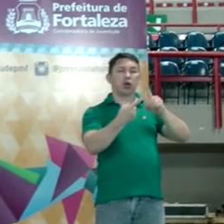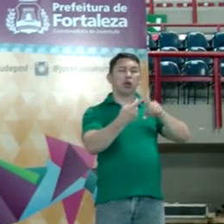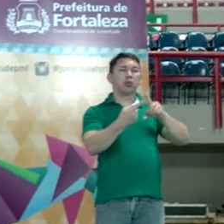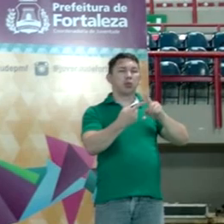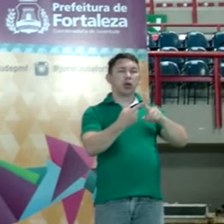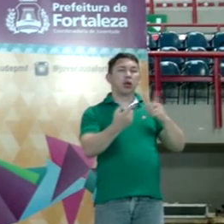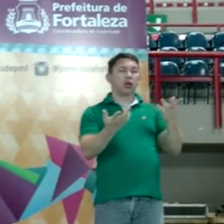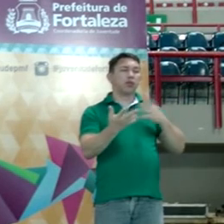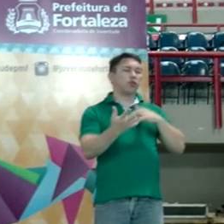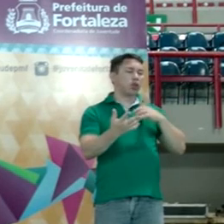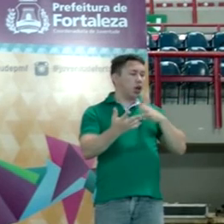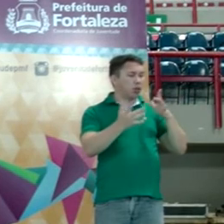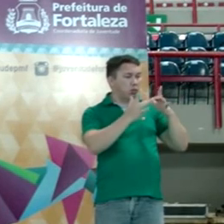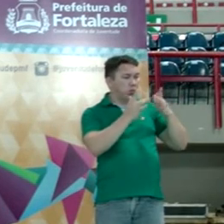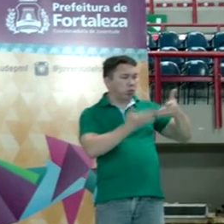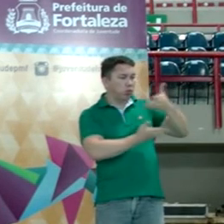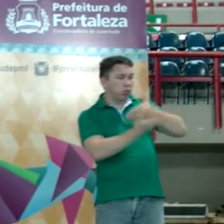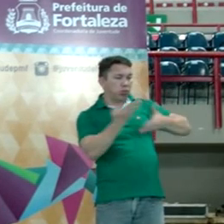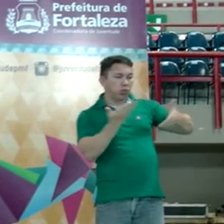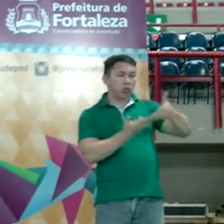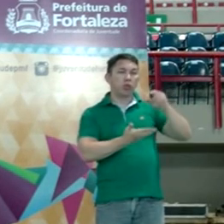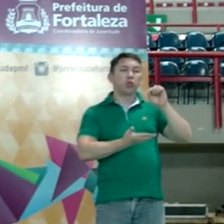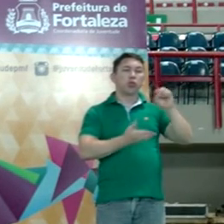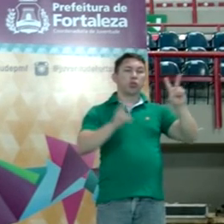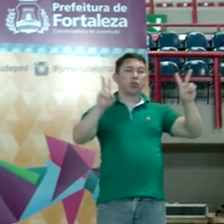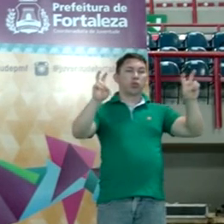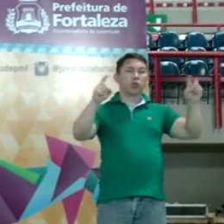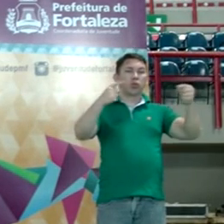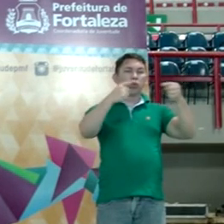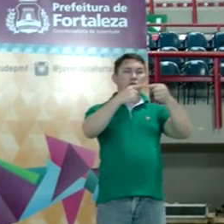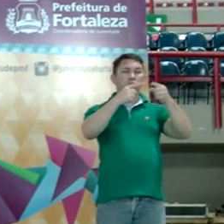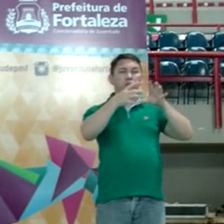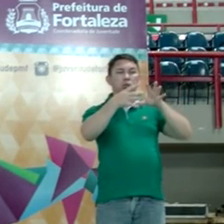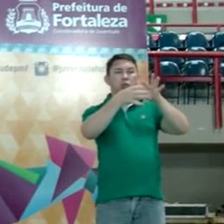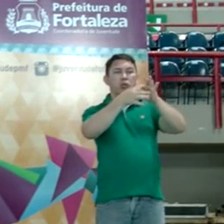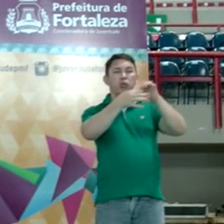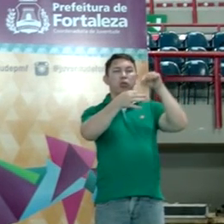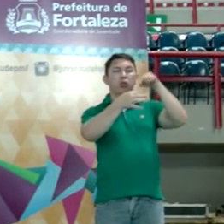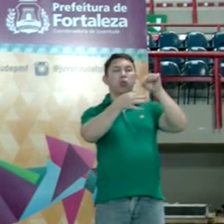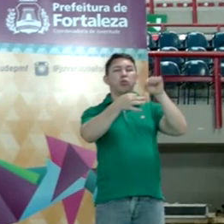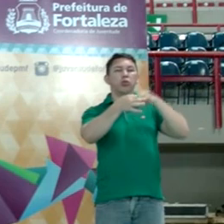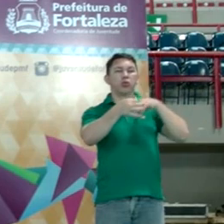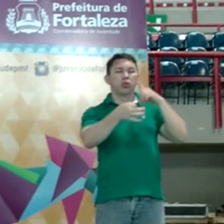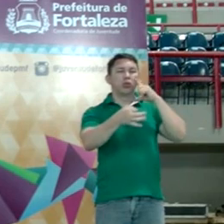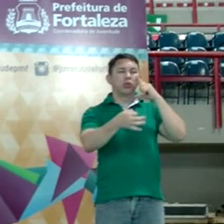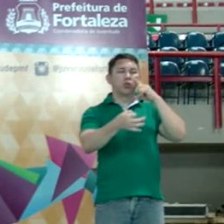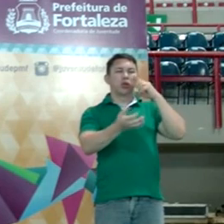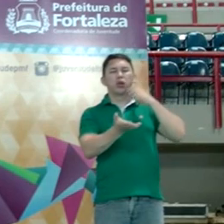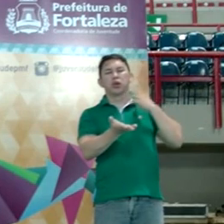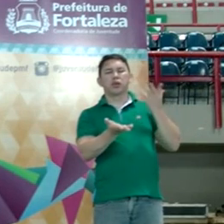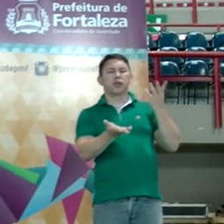parte legal dessas relações. A questão está ligada com a ideia de migração